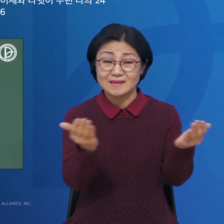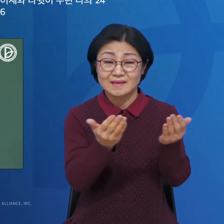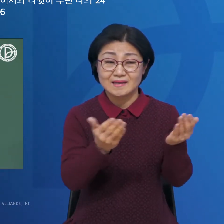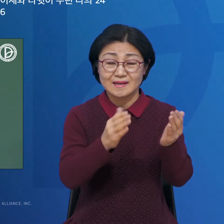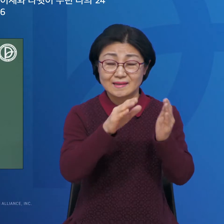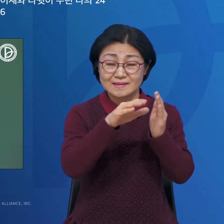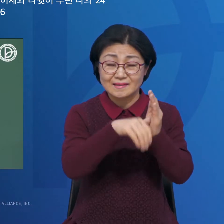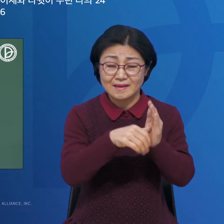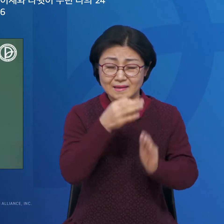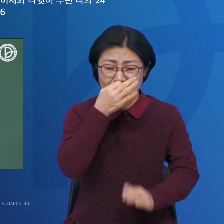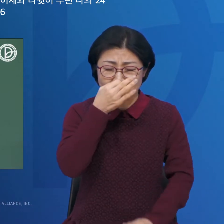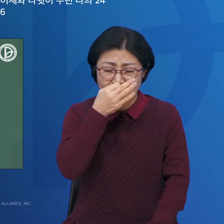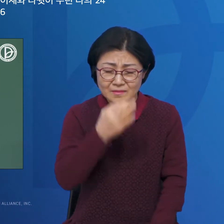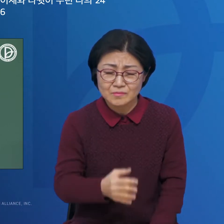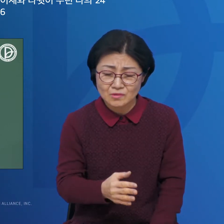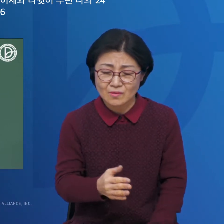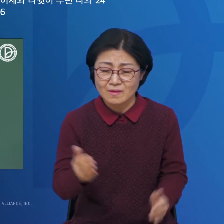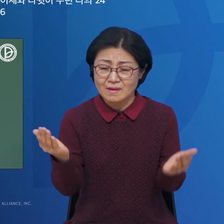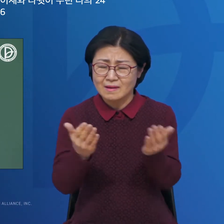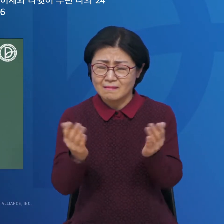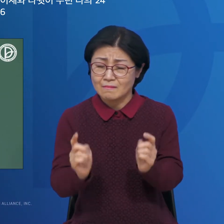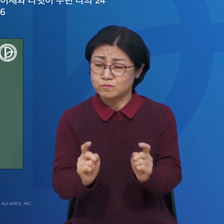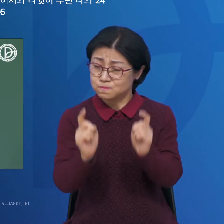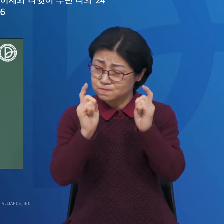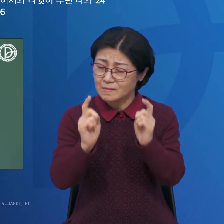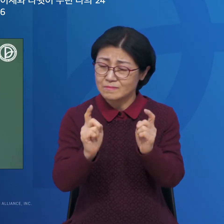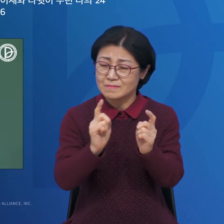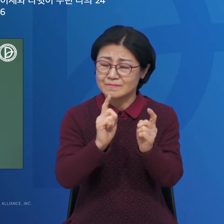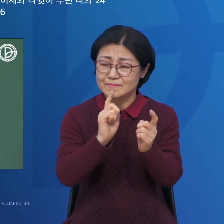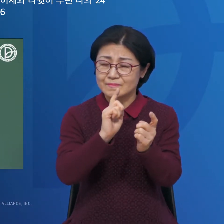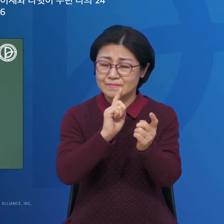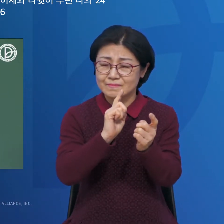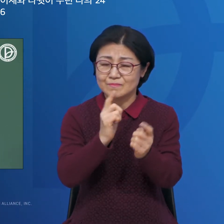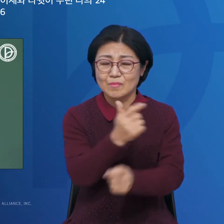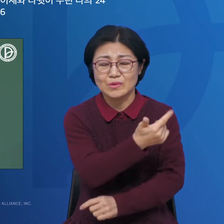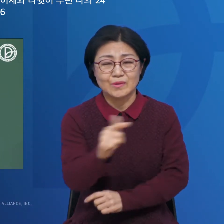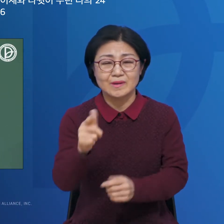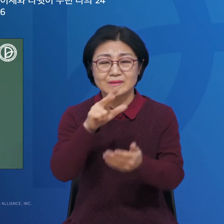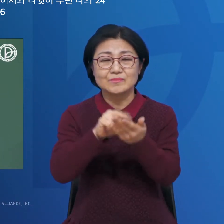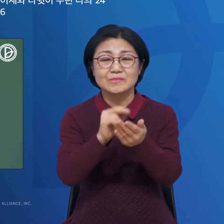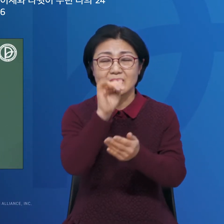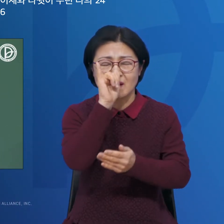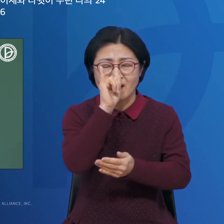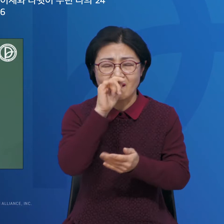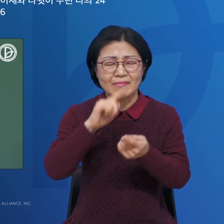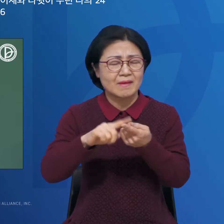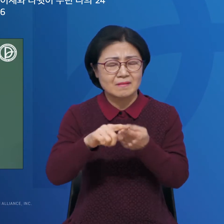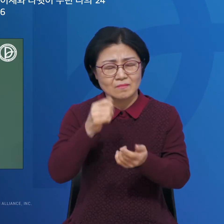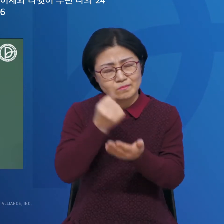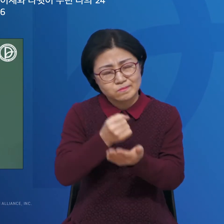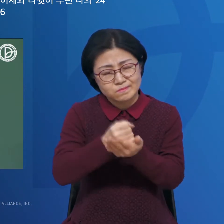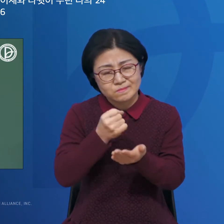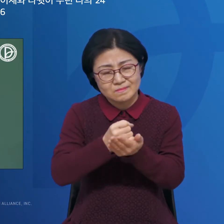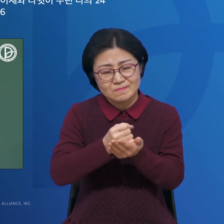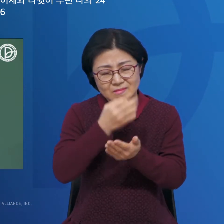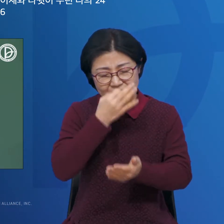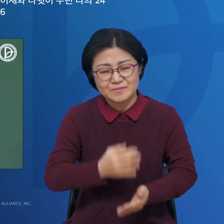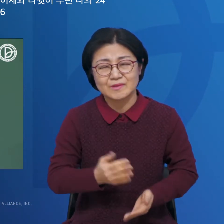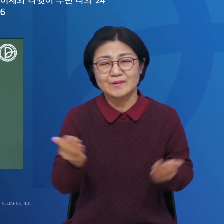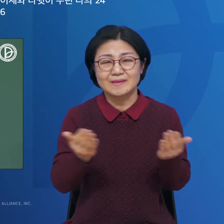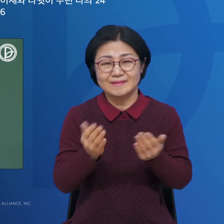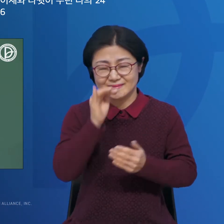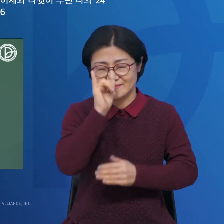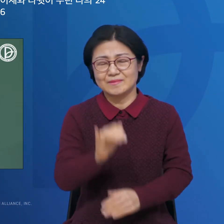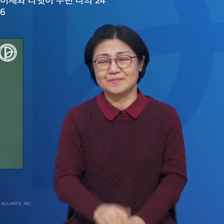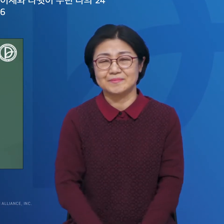이런 게 주를 많이 해요. They usually speak about things that they have hardships with, hardships inside of their workplaces and with people. 또